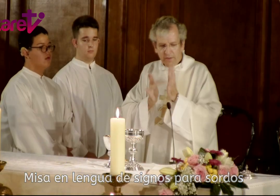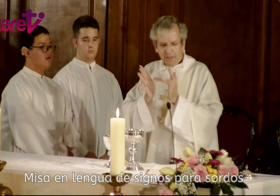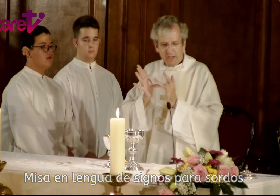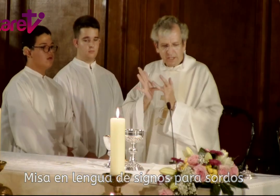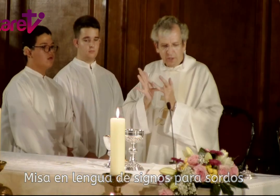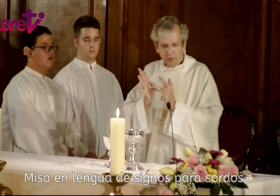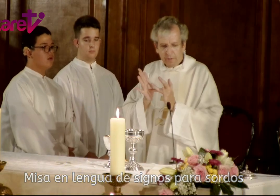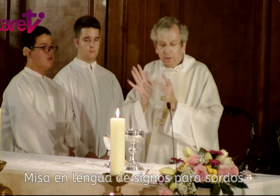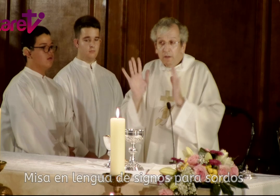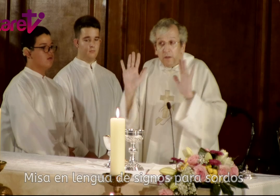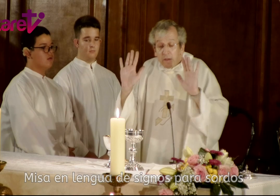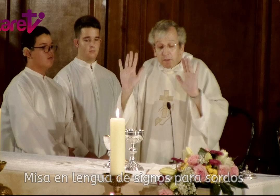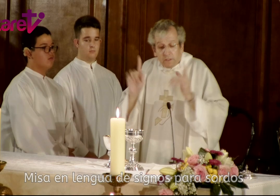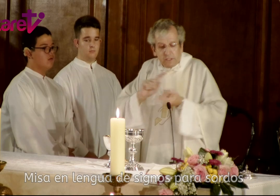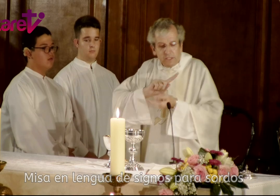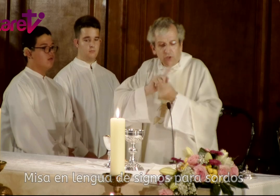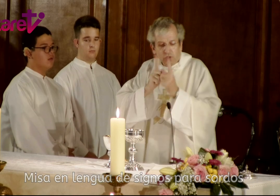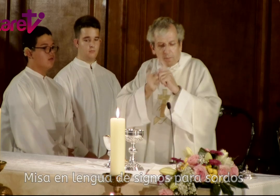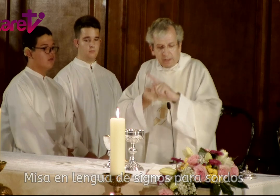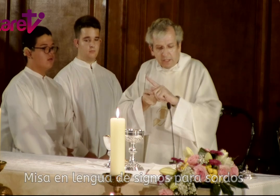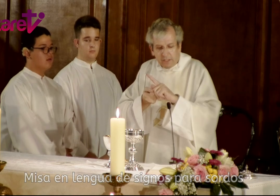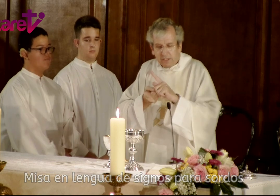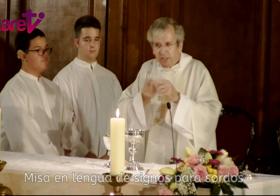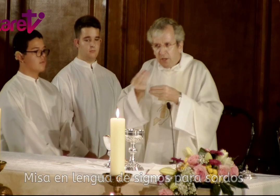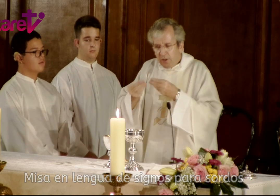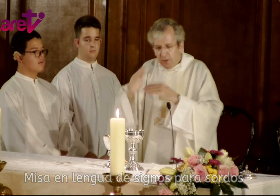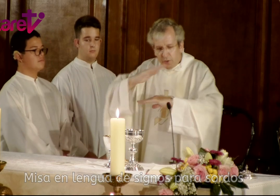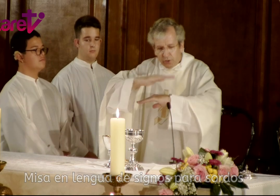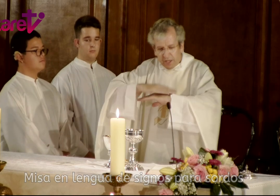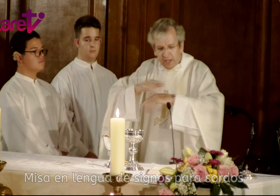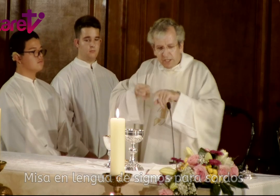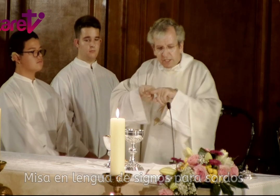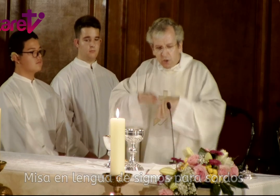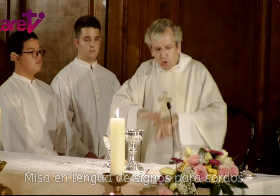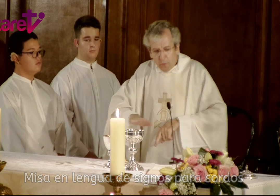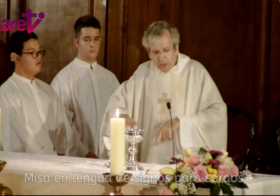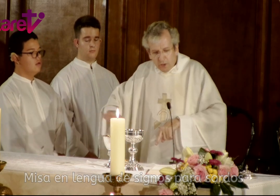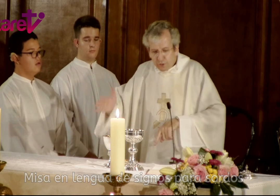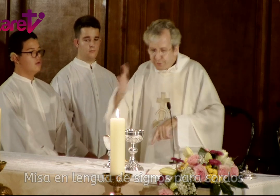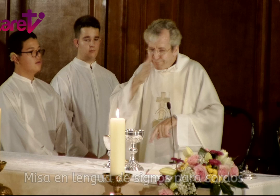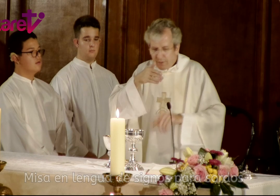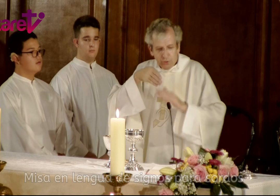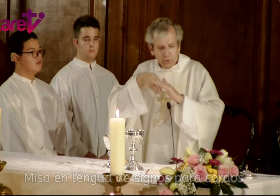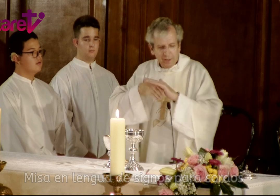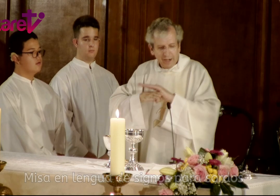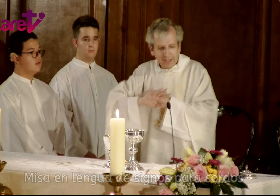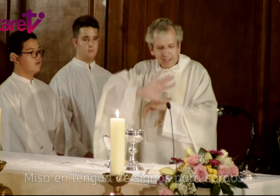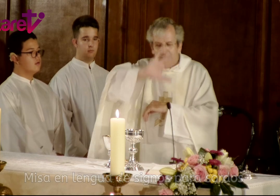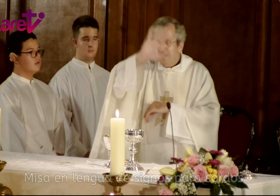Dice el Señor, si no os convertís y os hacéis como niños, no entraréis en